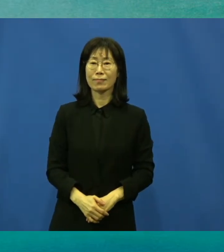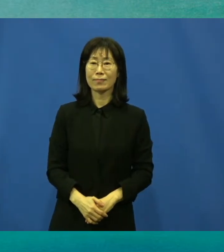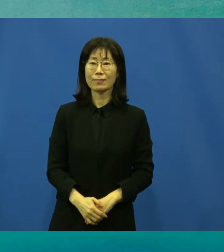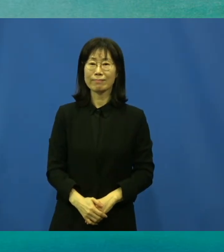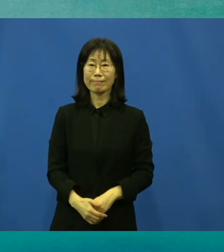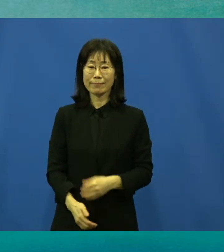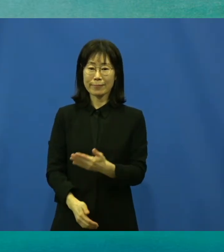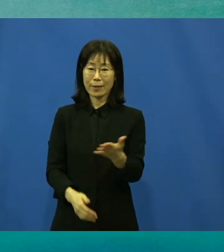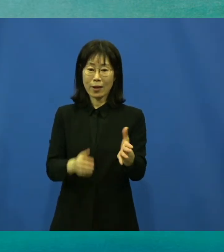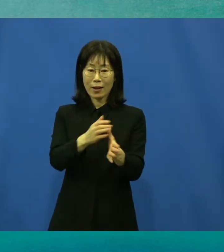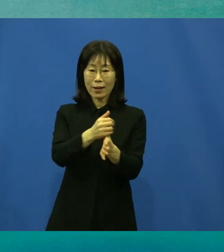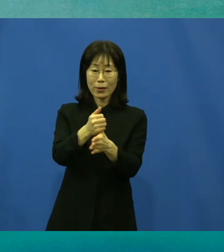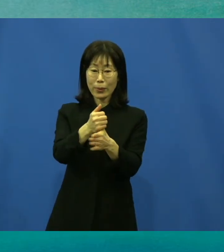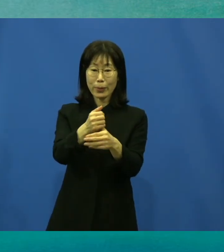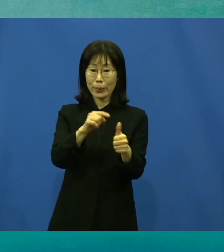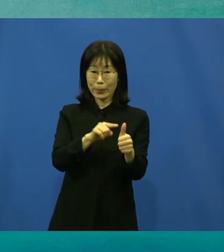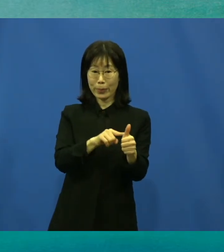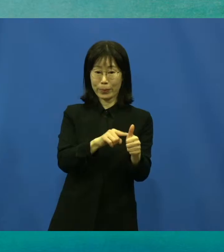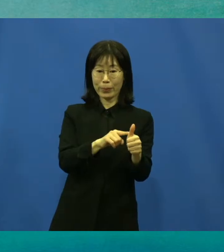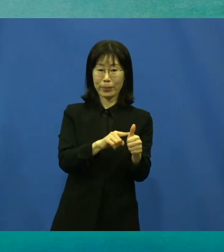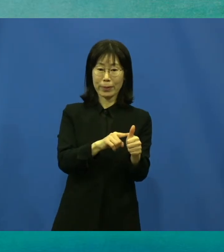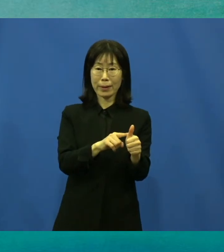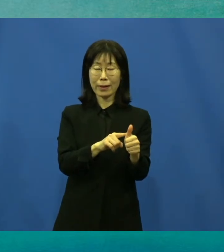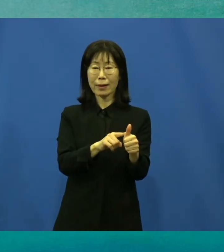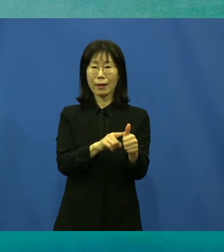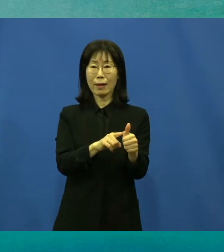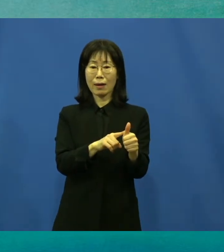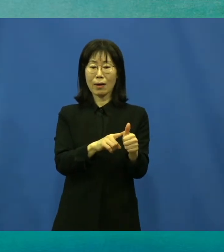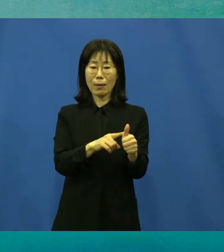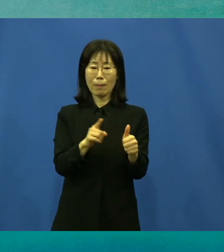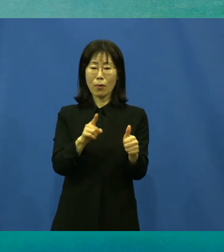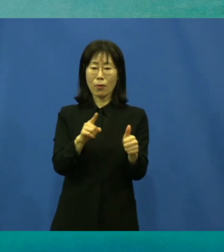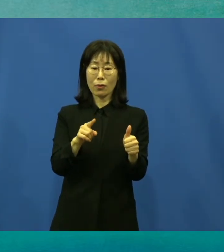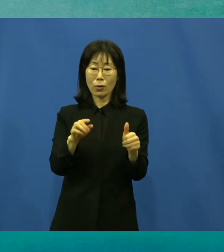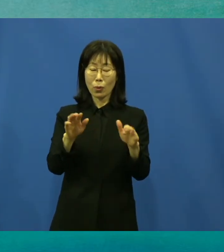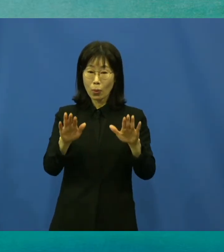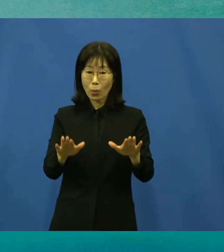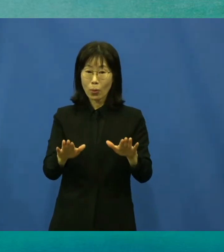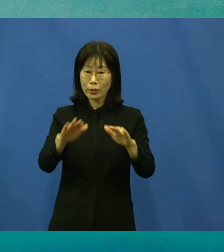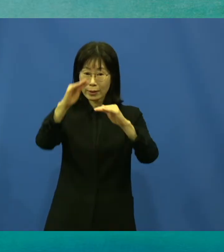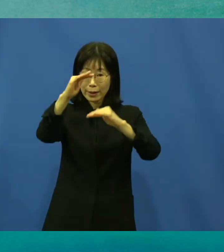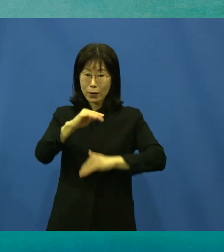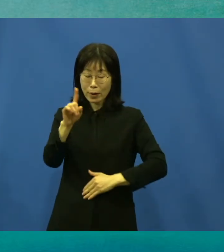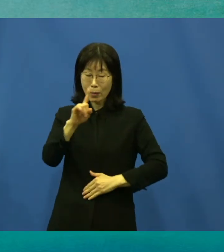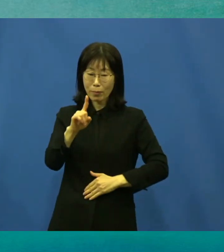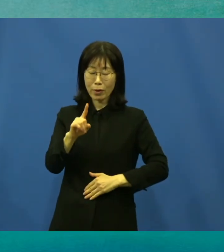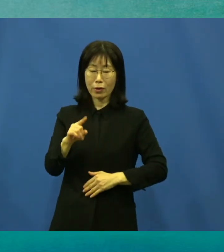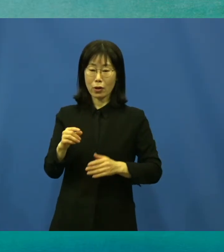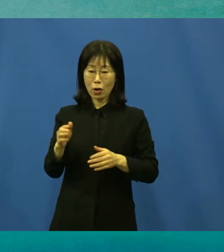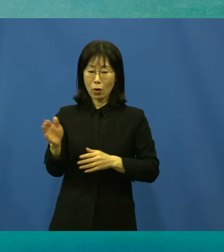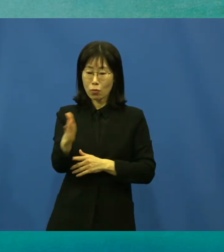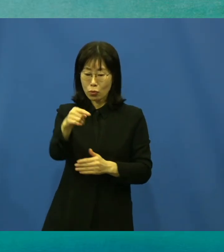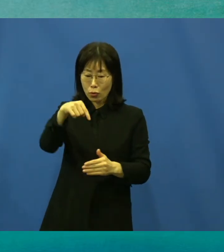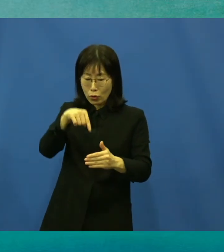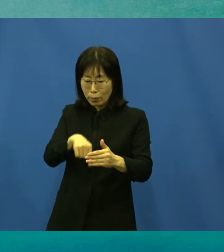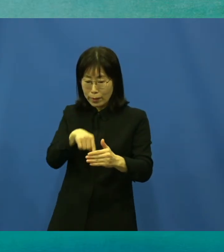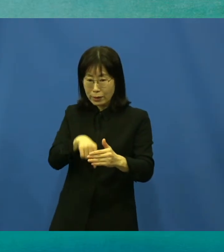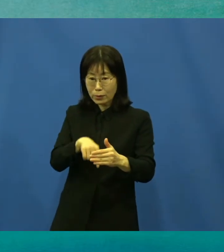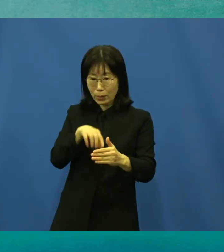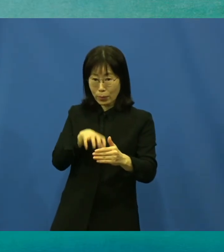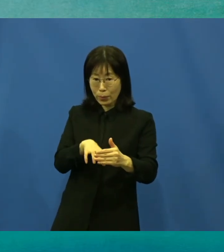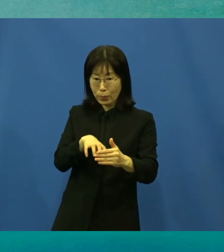여러분, 요나가 표현했듯이 물고기 뱃속은 스올이라고 했습니다. 그야말로 지옥 같은 곳입니다.